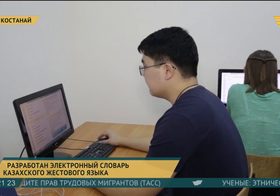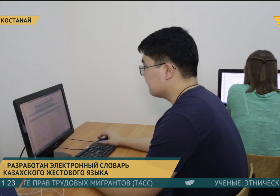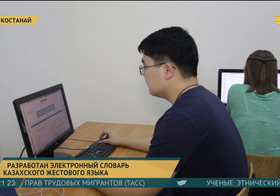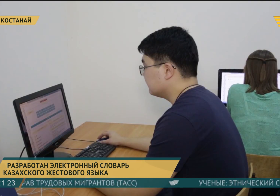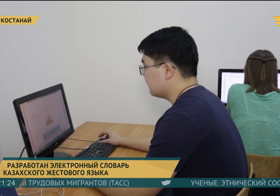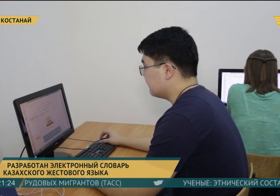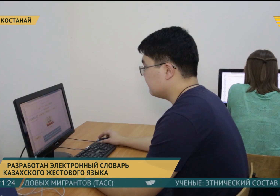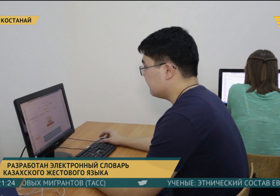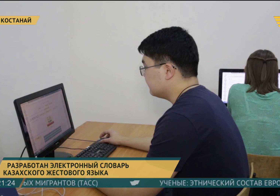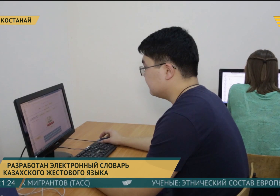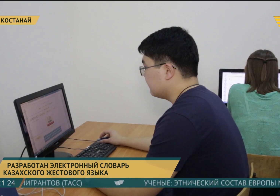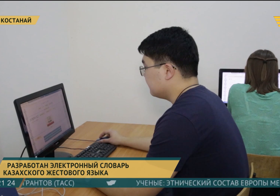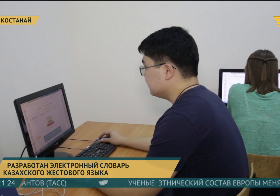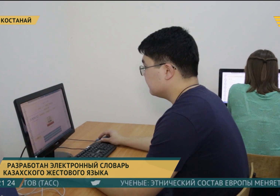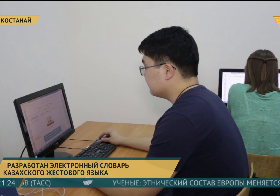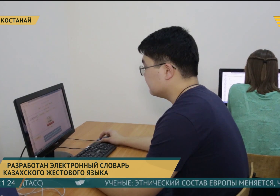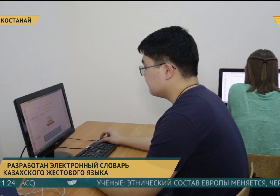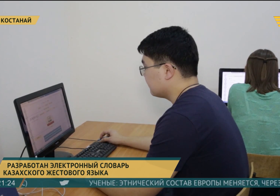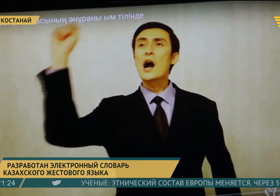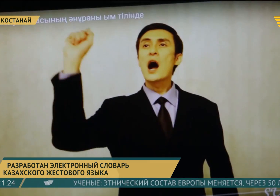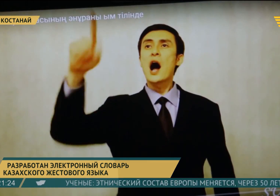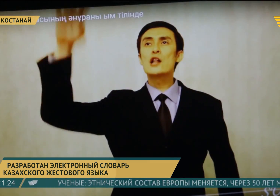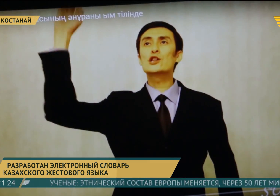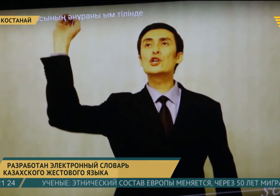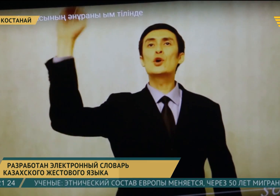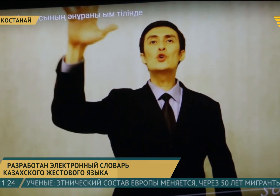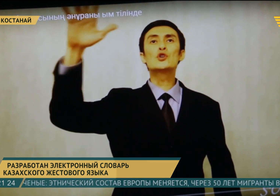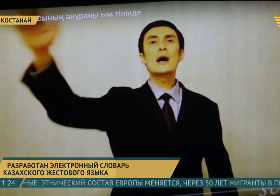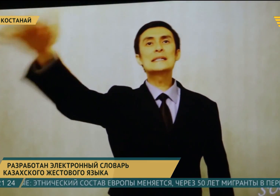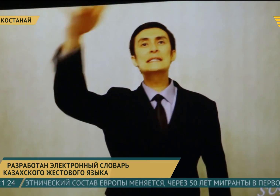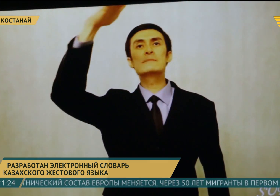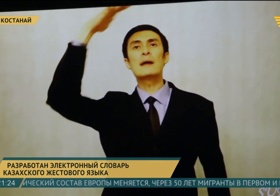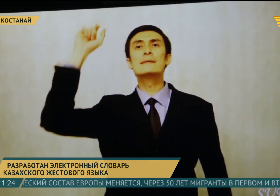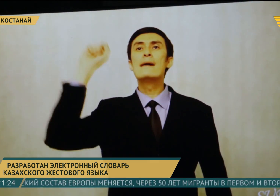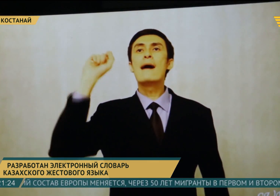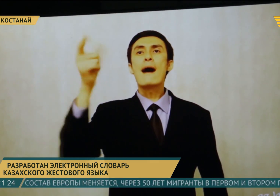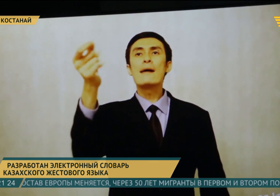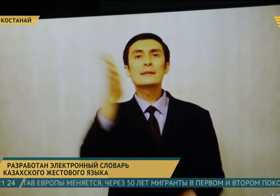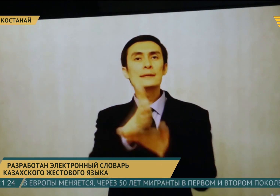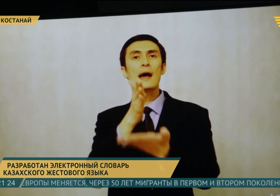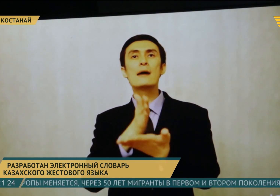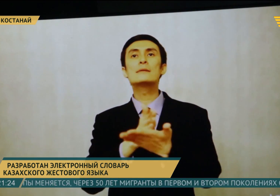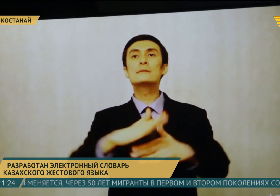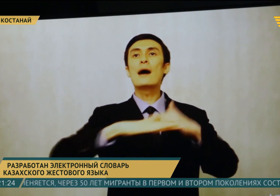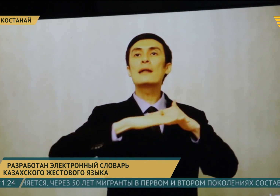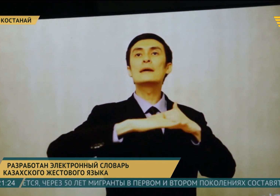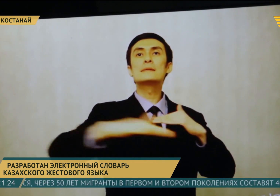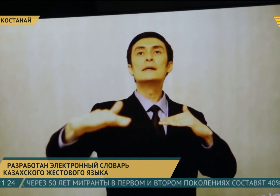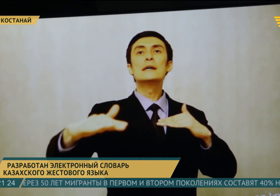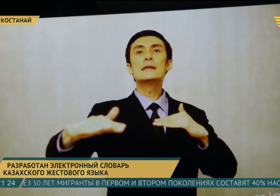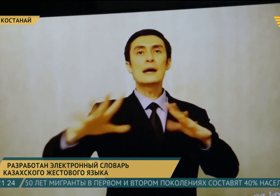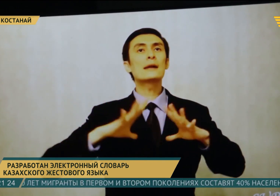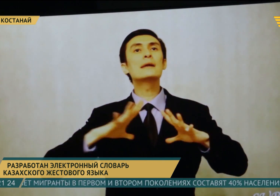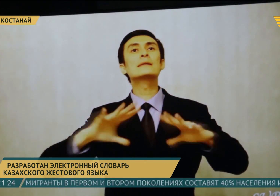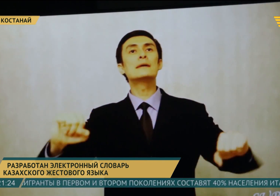алфавита на казахском языке. Разрабатывался он совместно с сурдопереводчиками агентства «Хабар». Помимо сайта функционирует также и мобильное приложение,